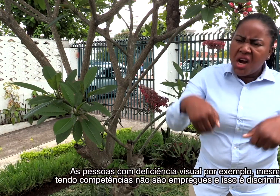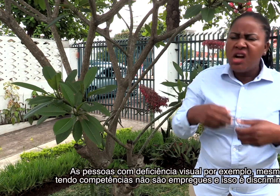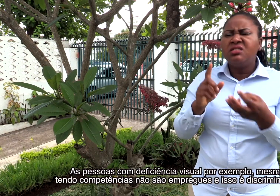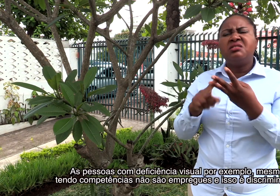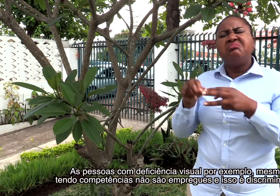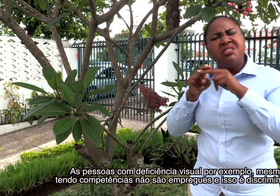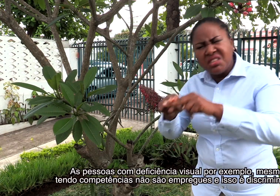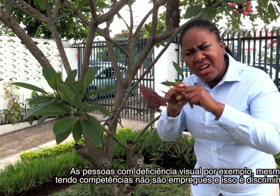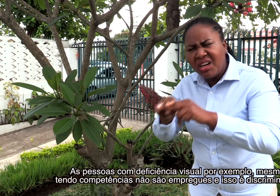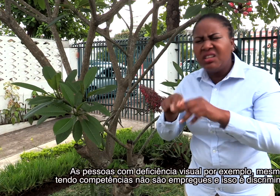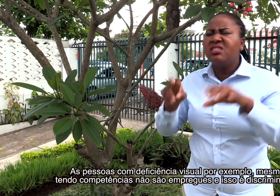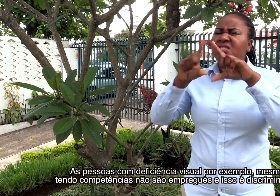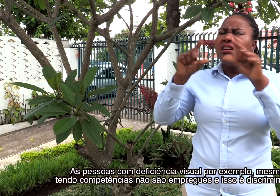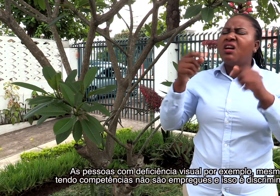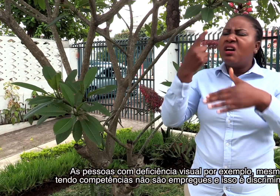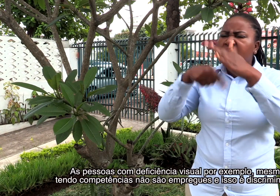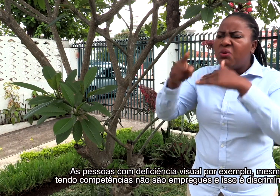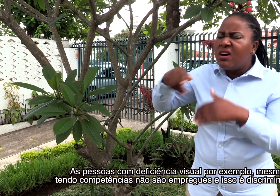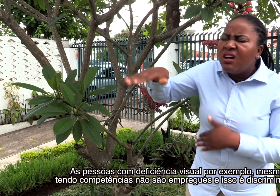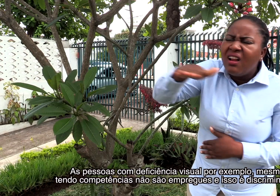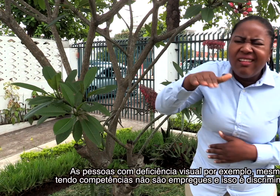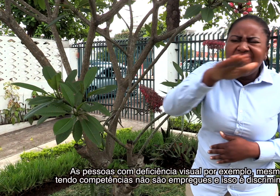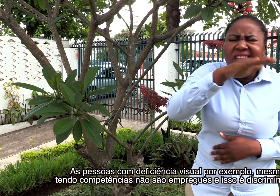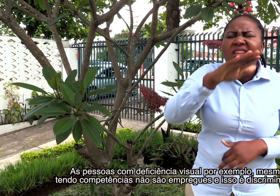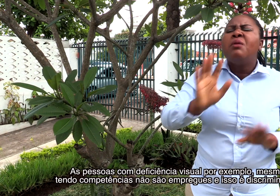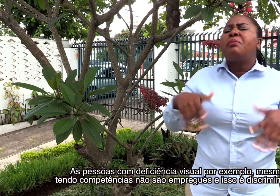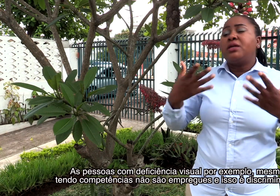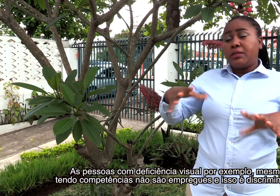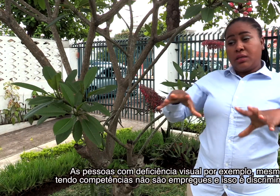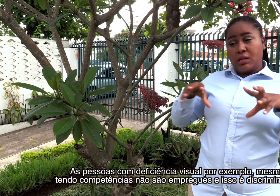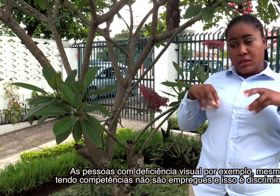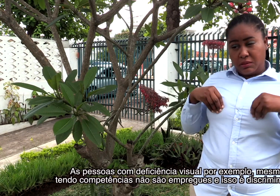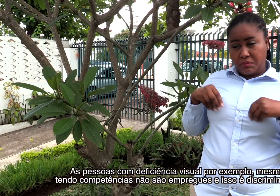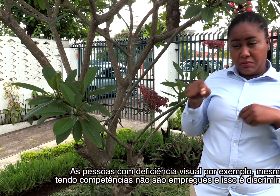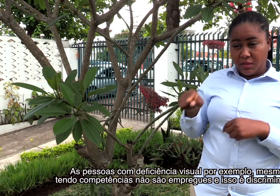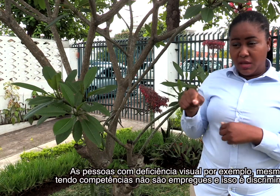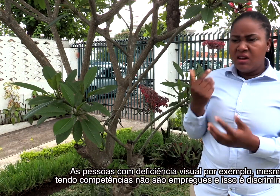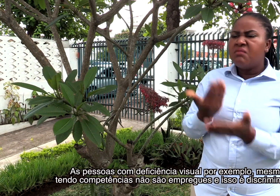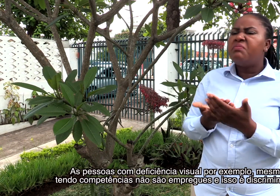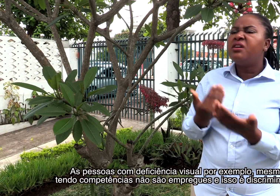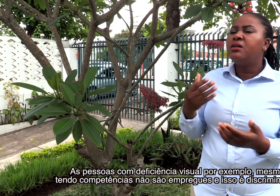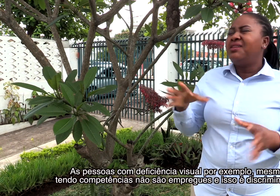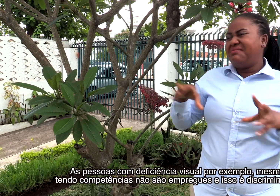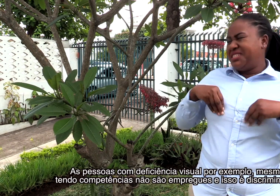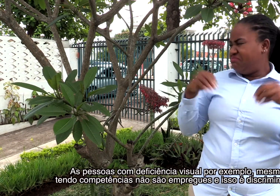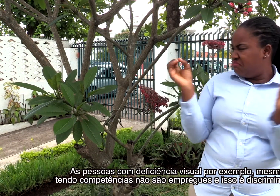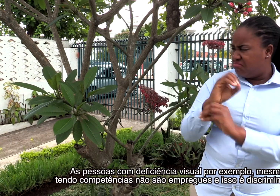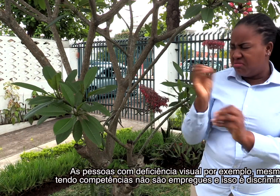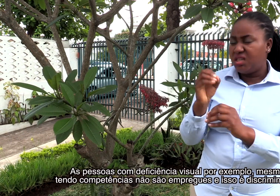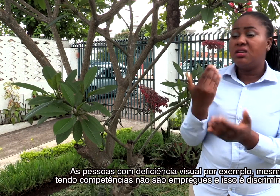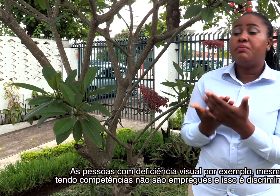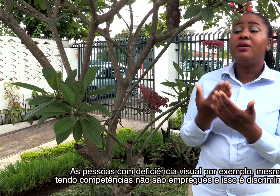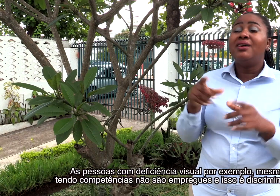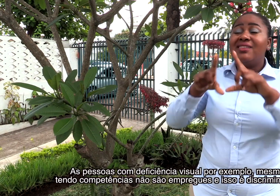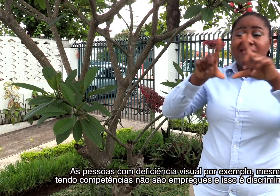geral. As pessoas com deficiência visual, por exemplo, mesmo tendo competências, não são empregues, e